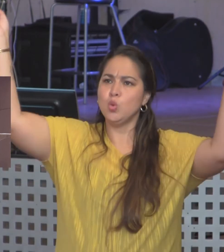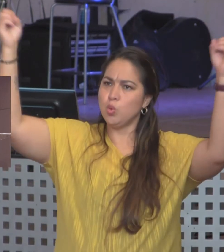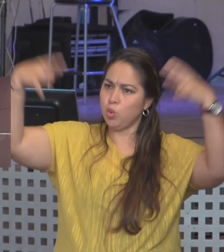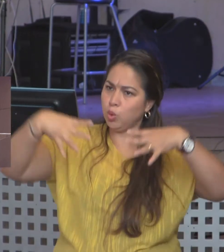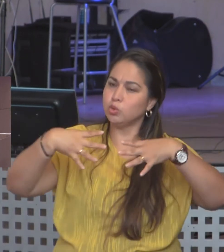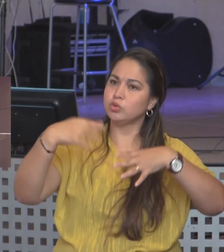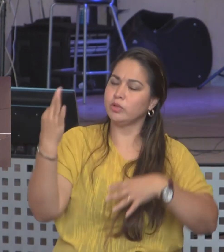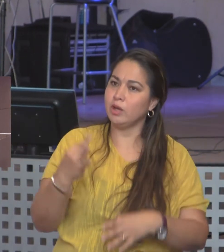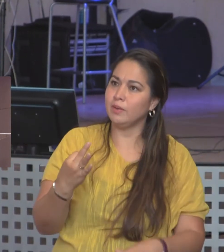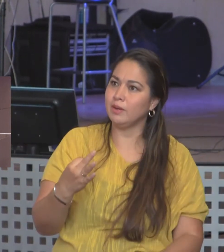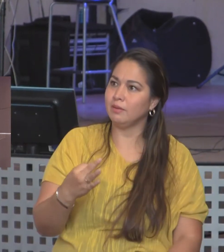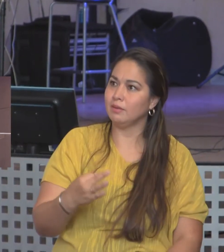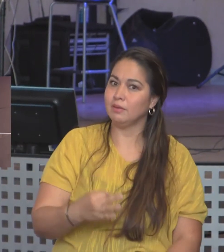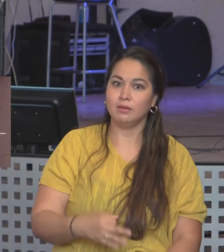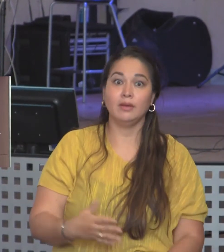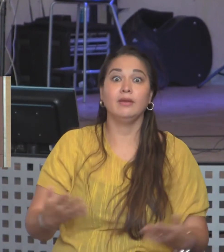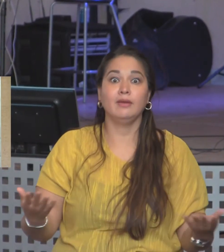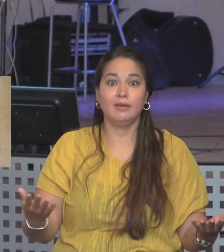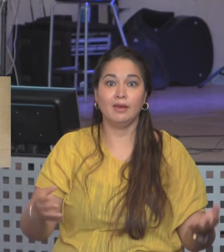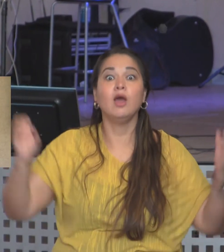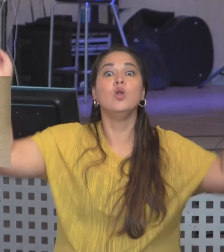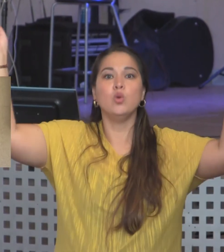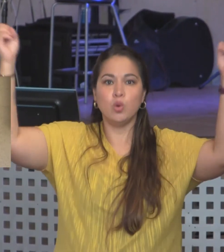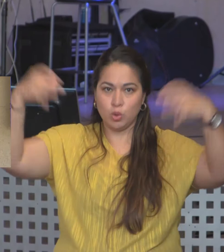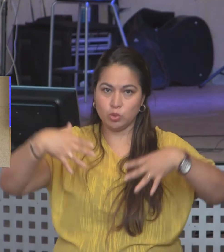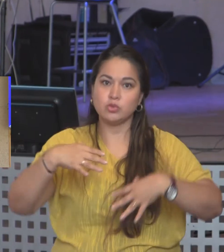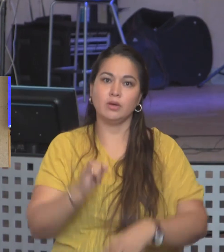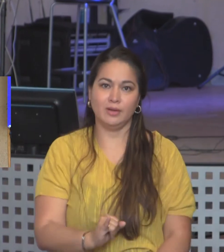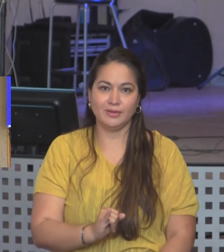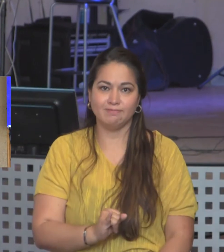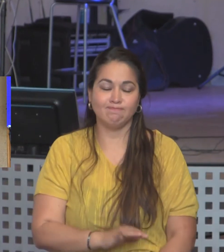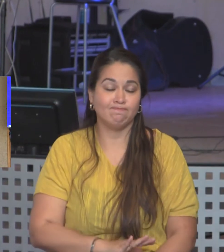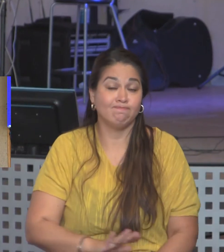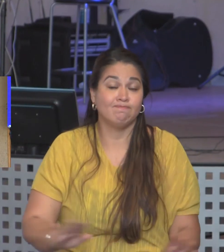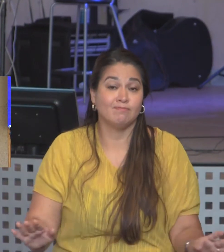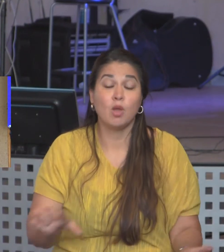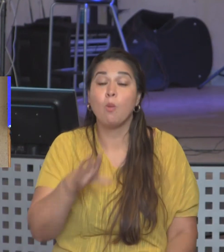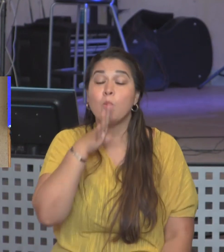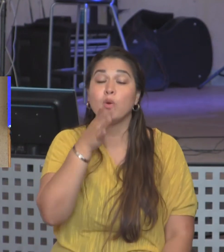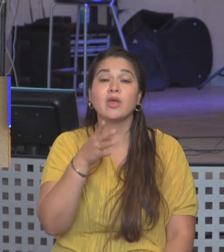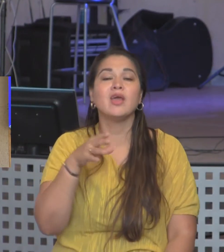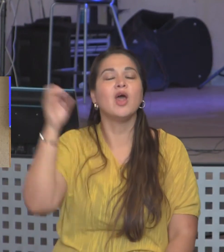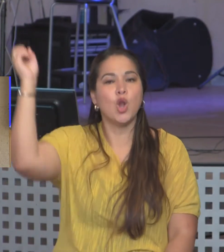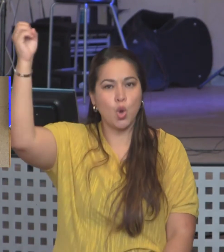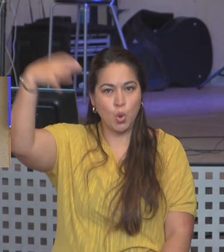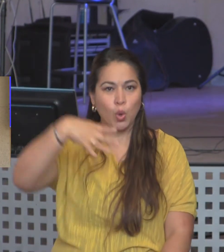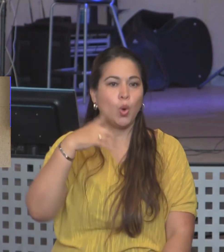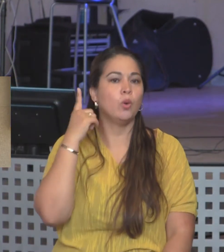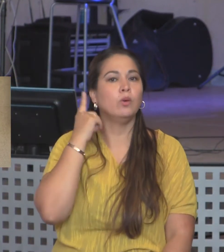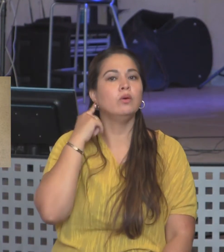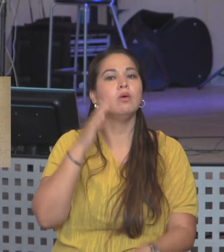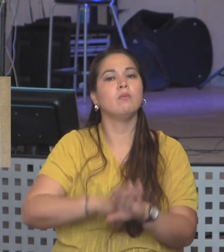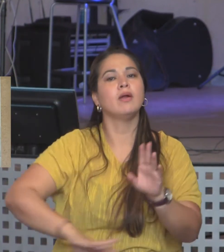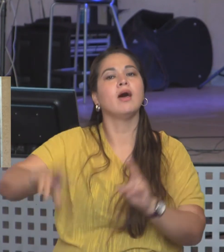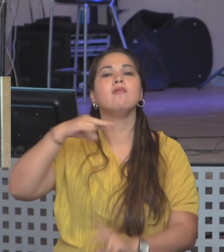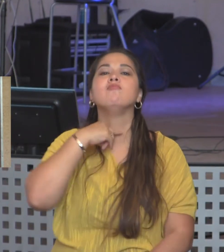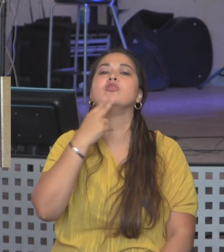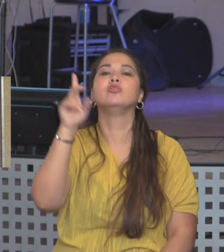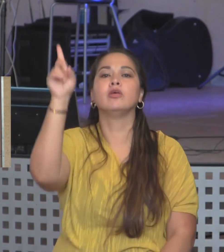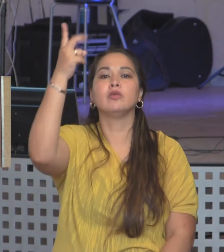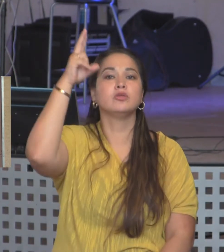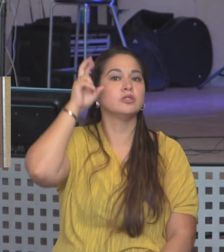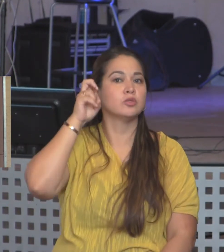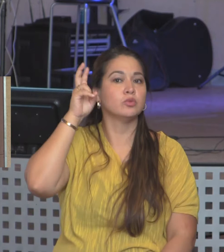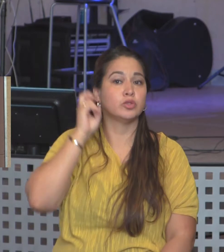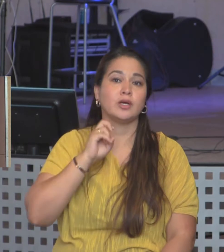Porque hasta la luz tiene oídos para oír al Señor. Y tú y yo, pregunta retórica.